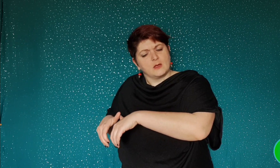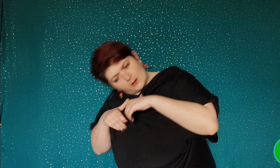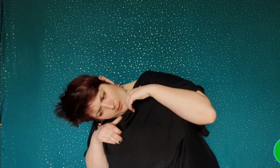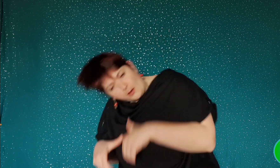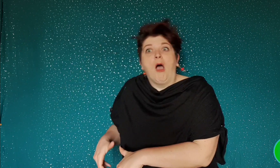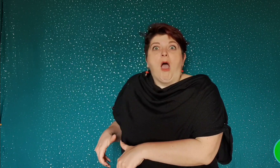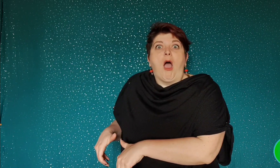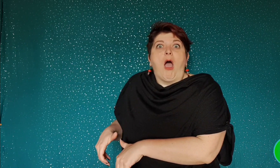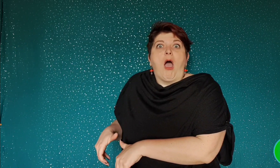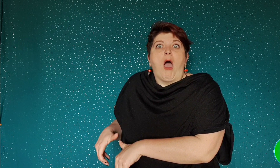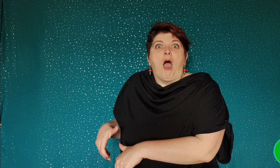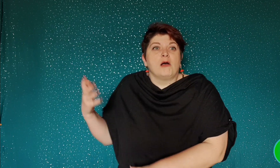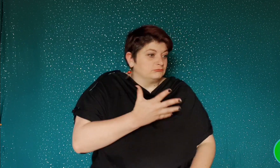et jeté un coup d'œil.